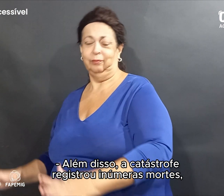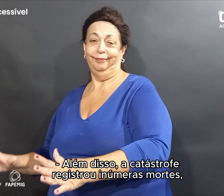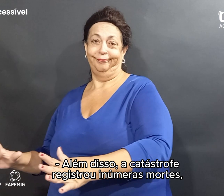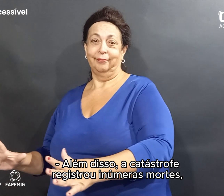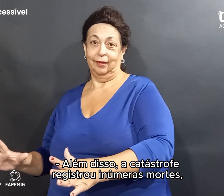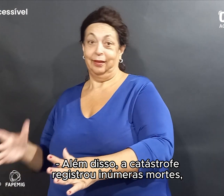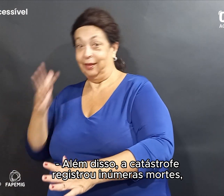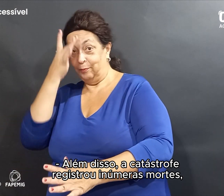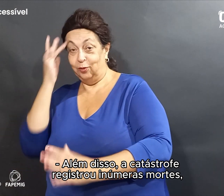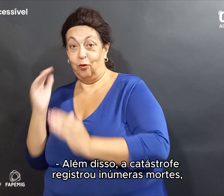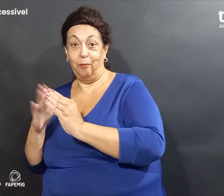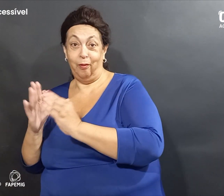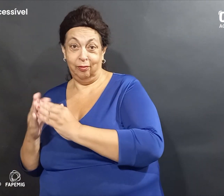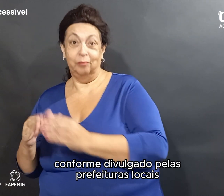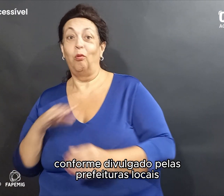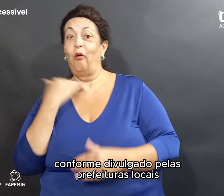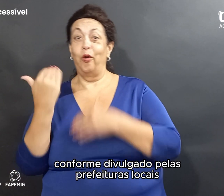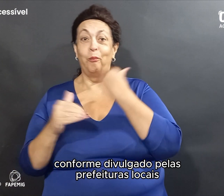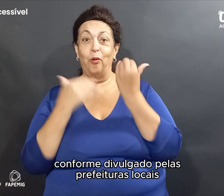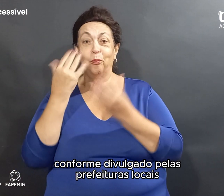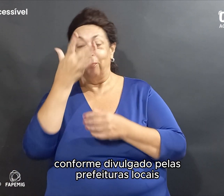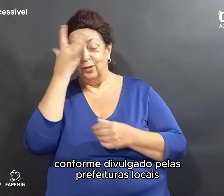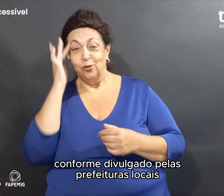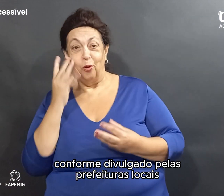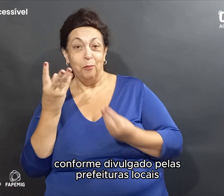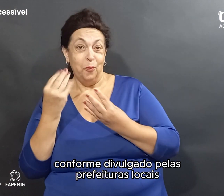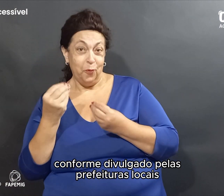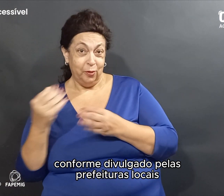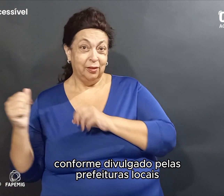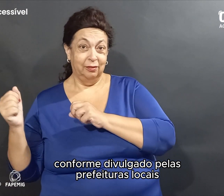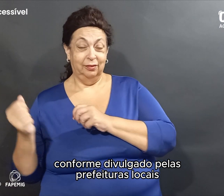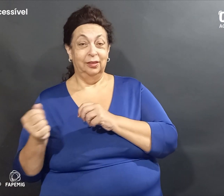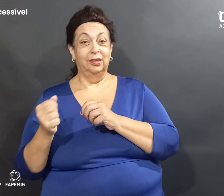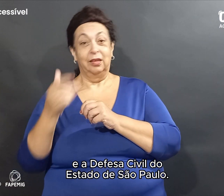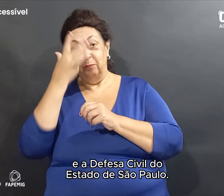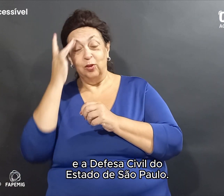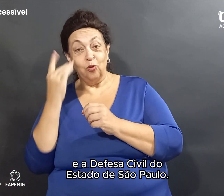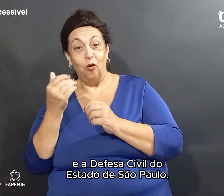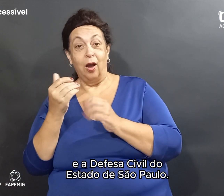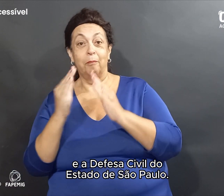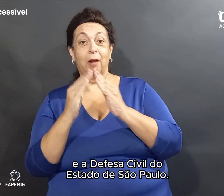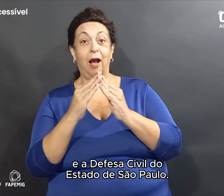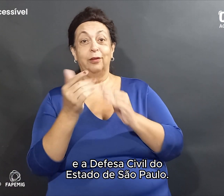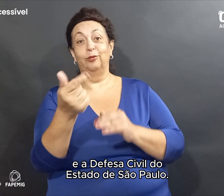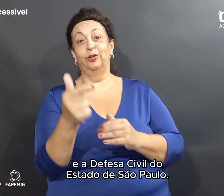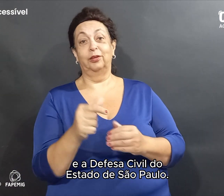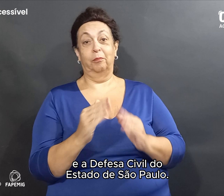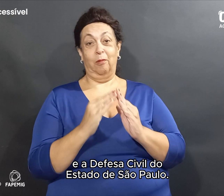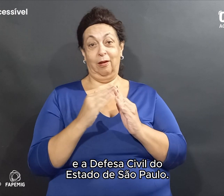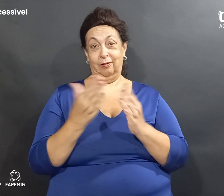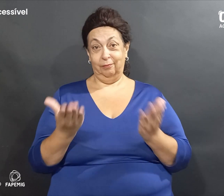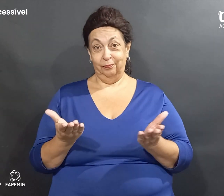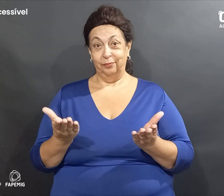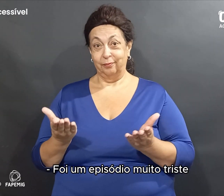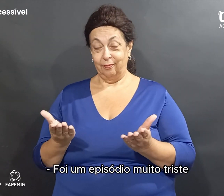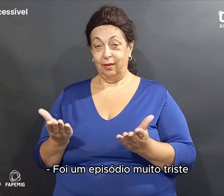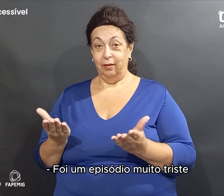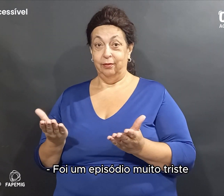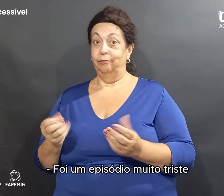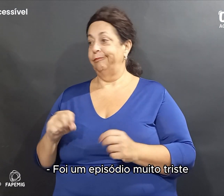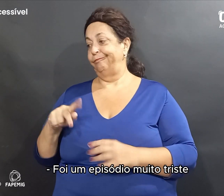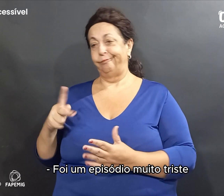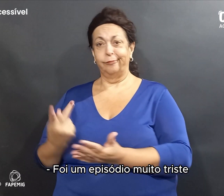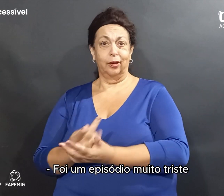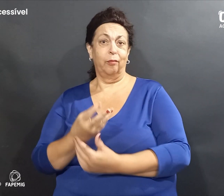catástrofe registrou inúmeras mortes, conforme divulgado pelas prefeituras locais e a Defesa Civil do Estado de São Paulo. Foi um